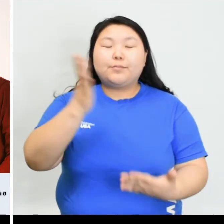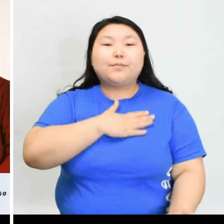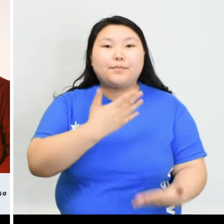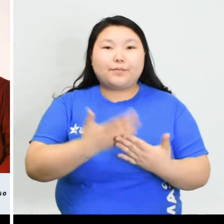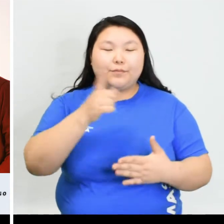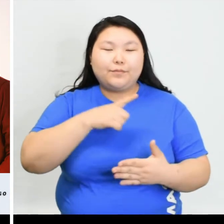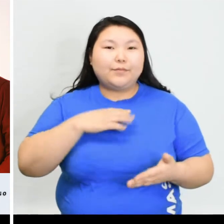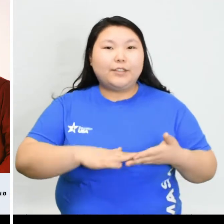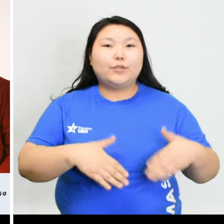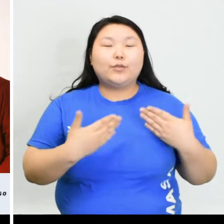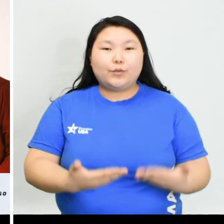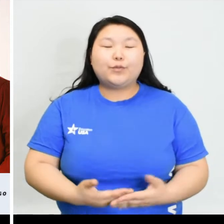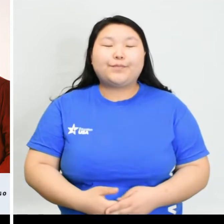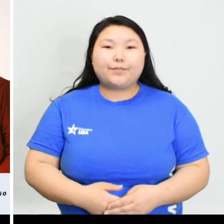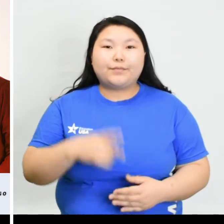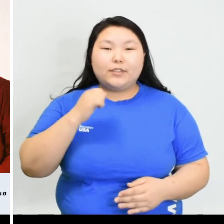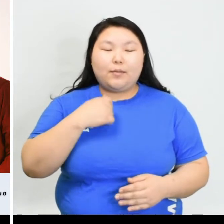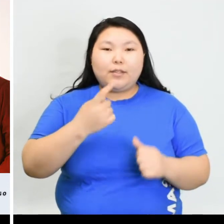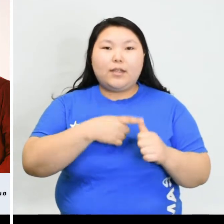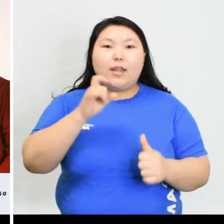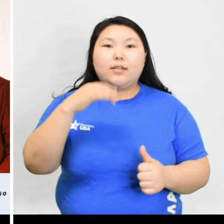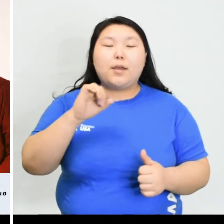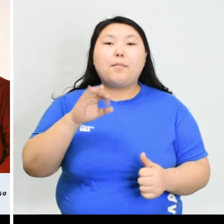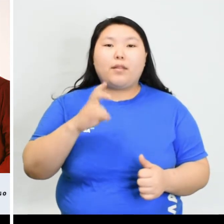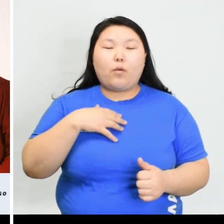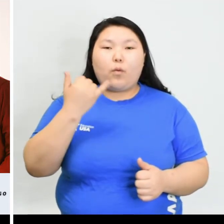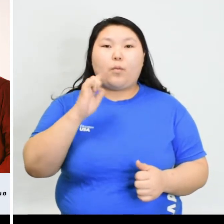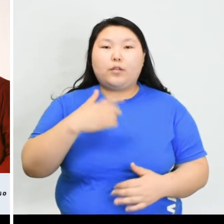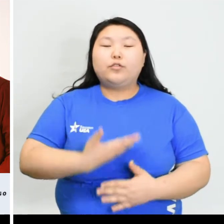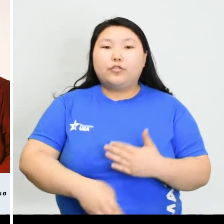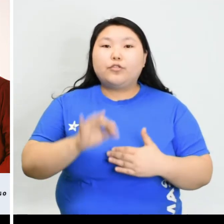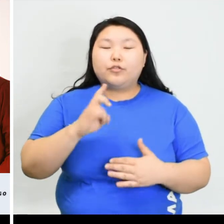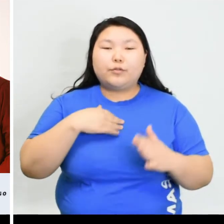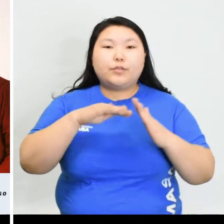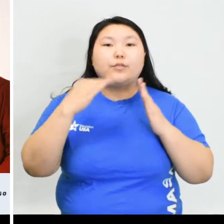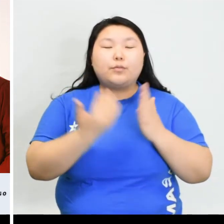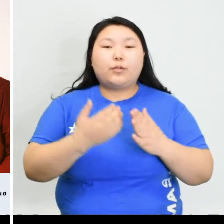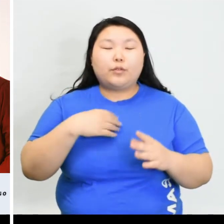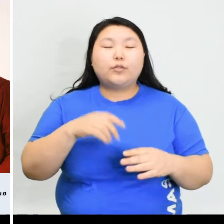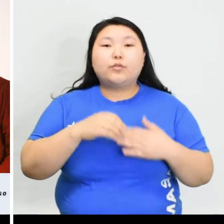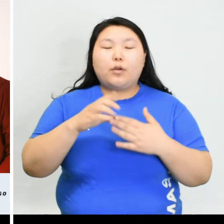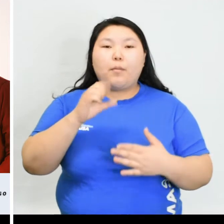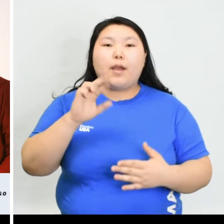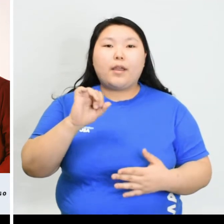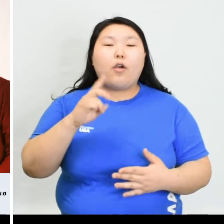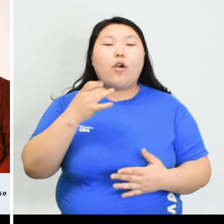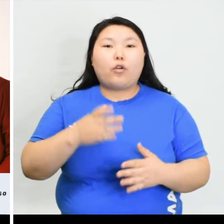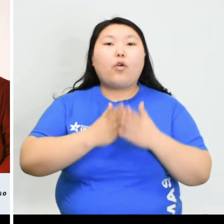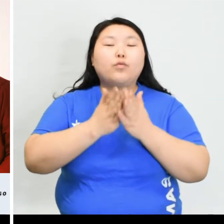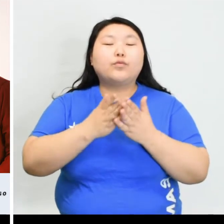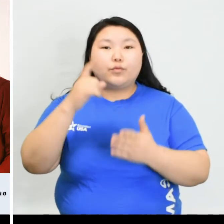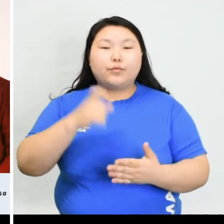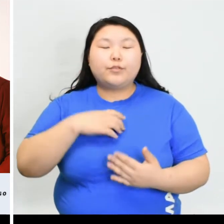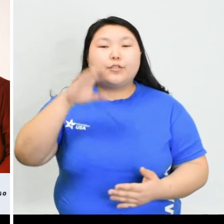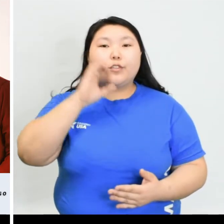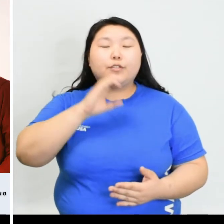оролцож байгаа танд баярлалаа. Та өөрийгөө танилцуулна уу? За, нэр Эрдэн Бэлэг. Улаанбаатар төрсөн, гэр бүлийн шумар бол Баян Онгор